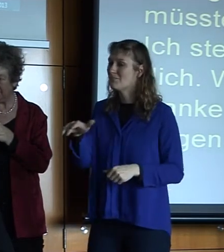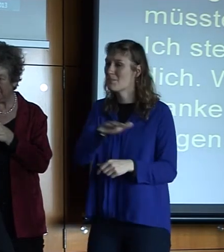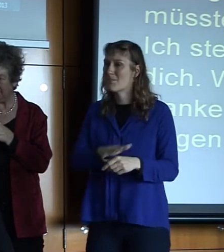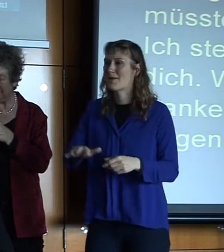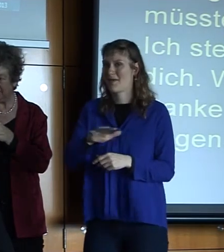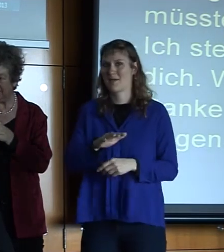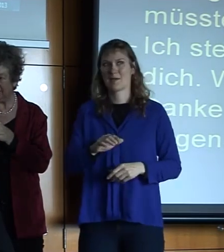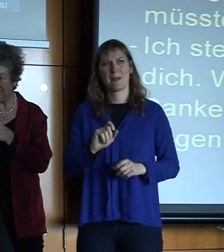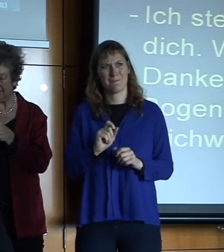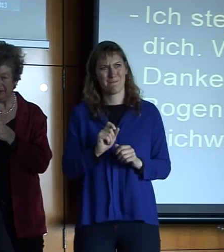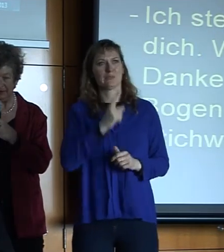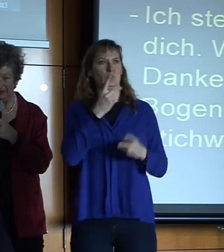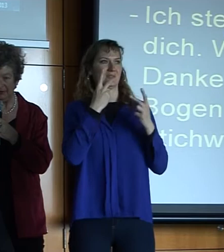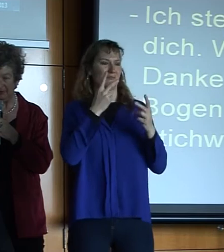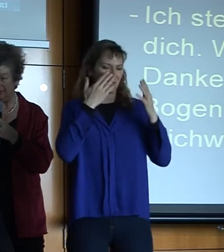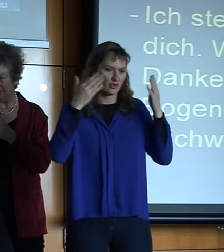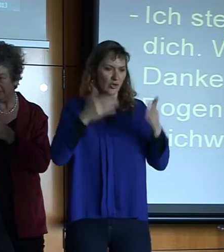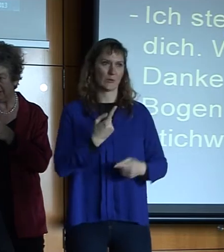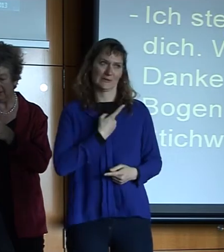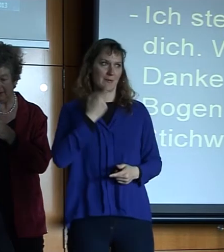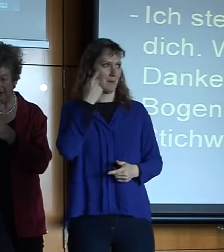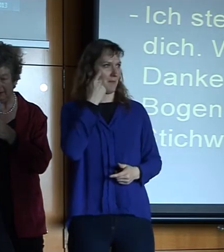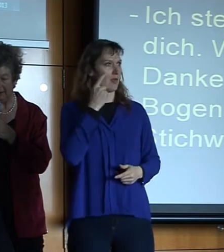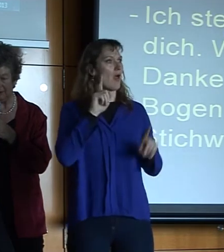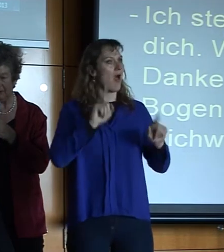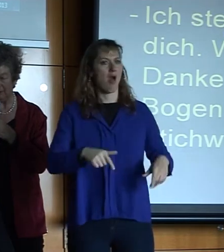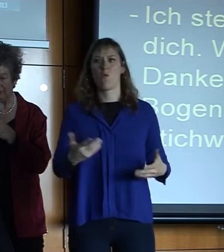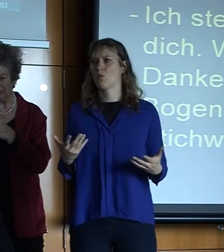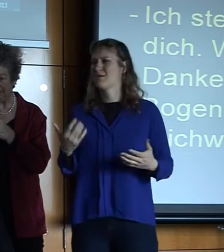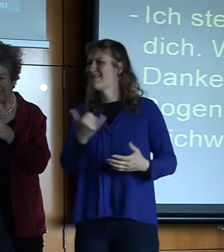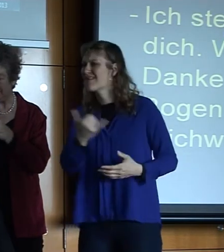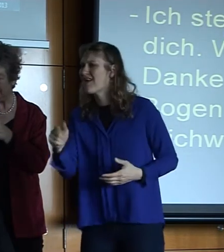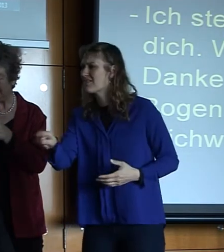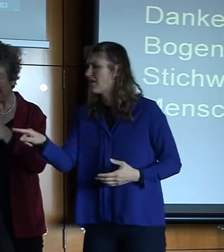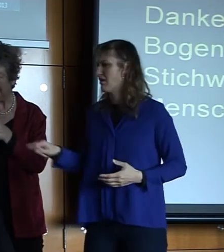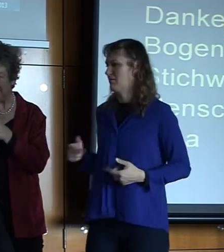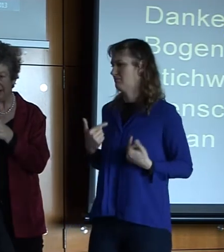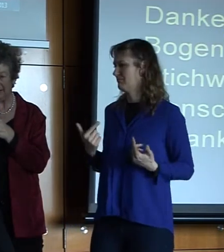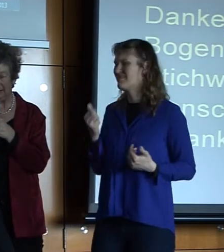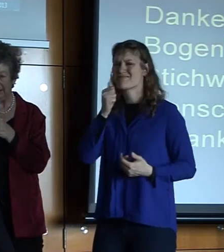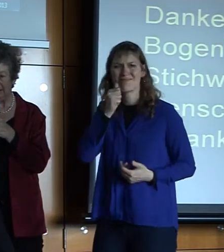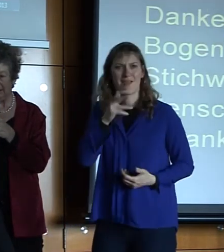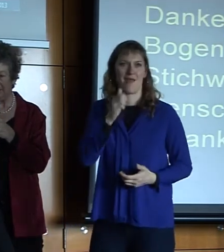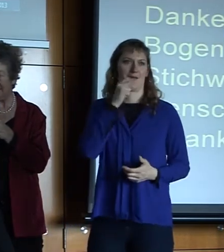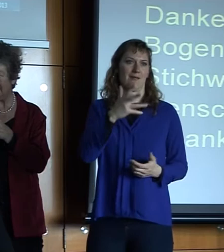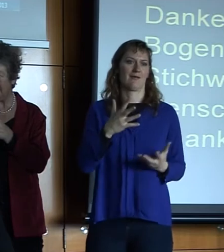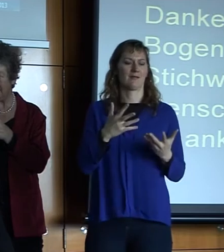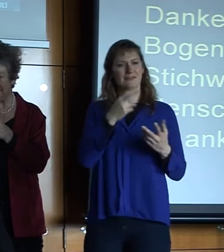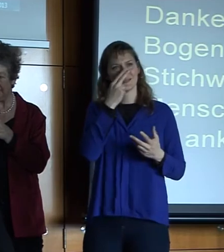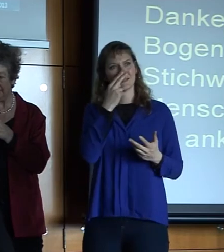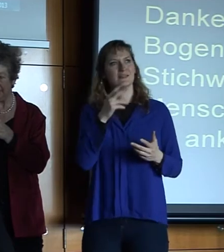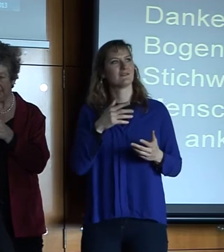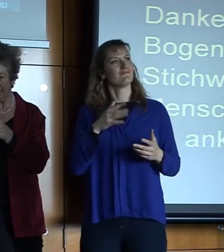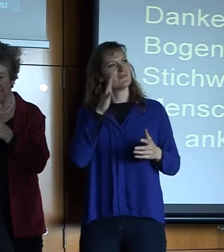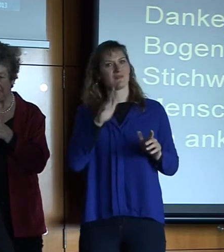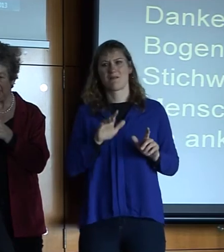ich besonders wichtig finde, abgesehen von dem, dass wir ja jeder von uns und jede von uns jeden Tag gemeinsam